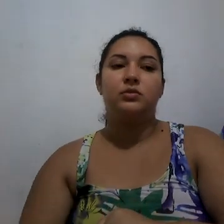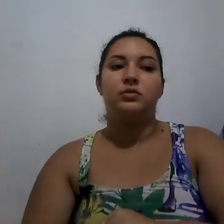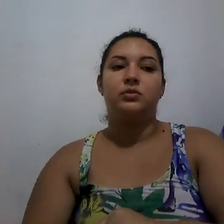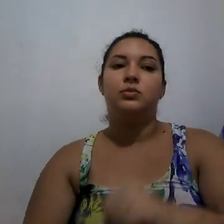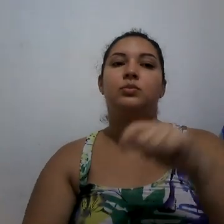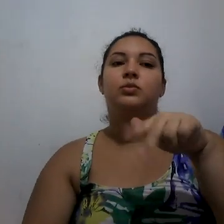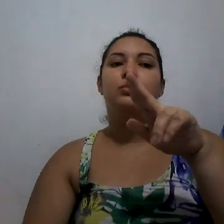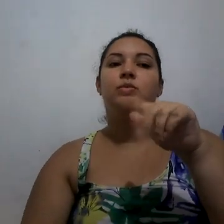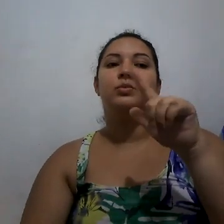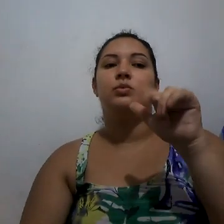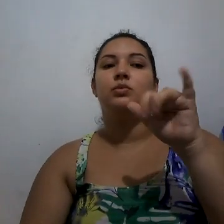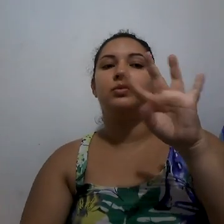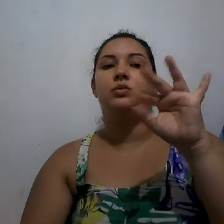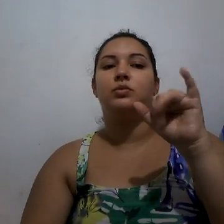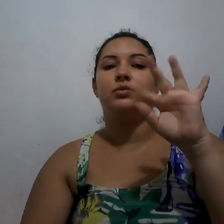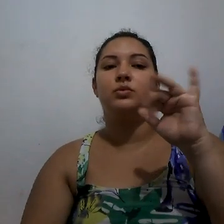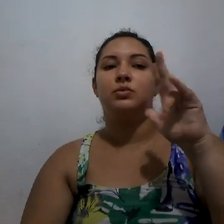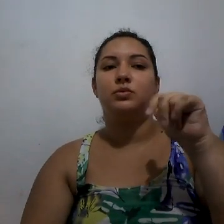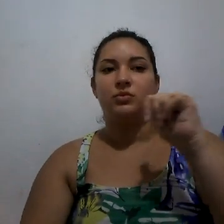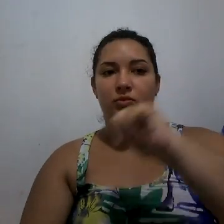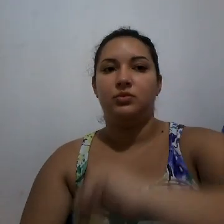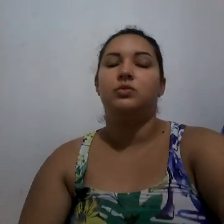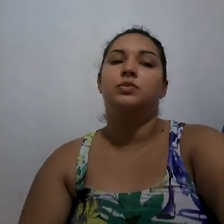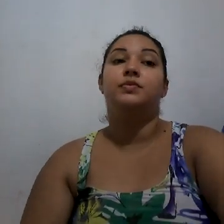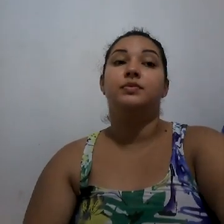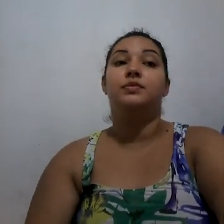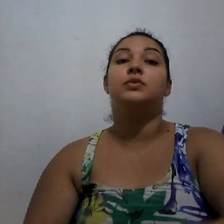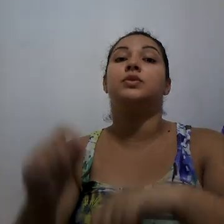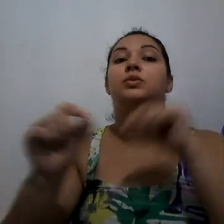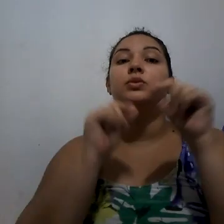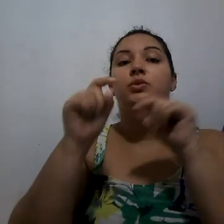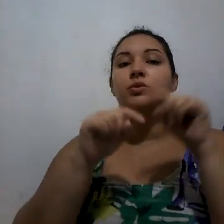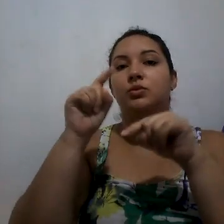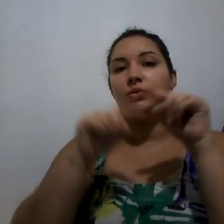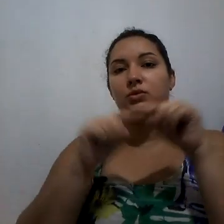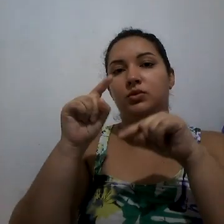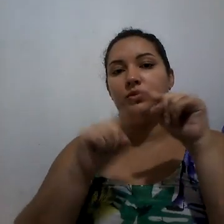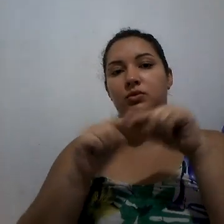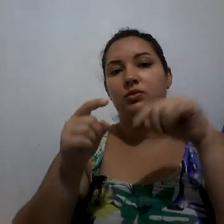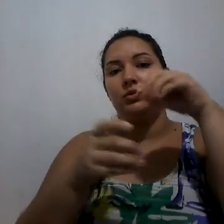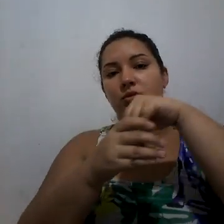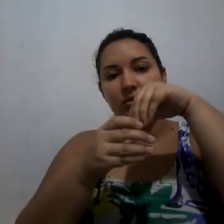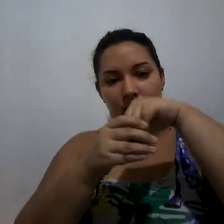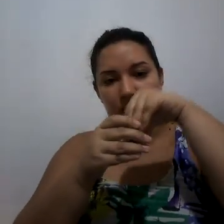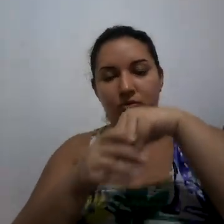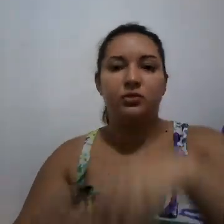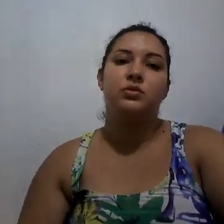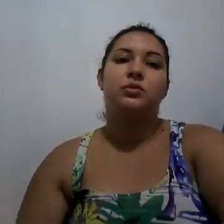qualitativa para saber qual substância tem na matéria. Isso, qual componente, né? Na verdade, qual componente? Componente, o elemento, enfim, o que